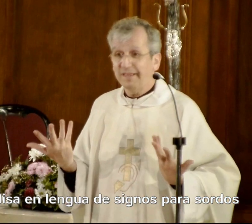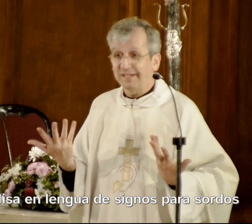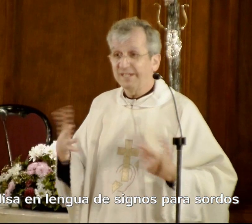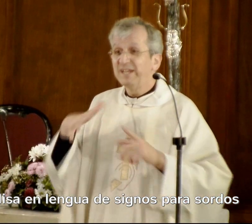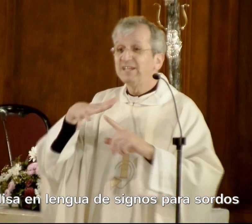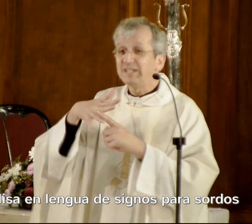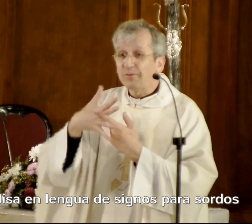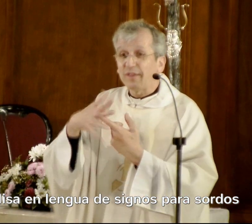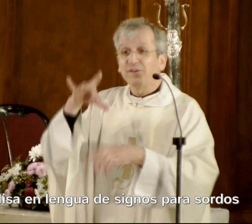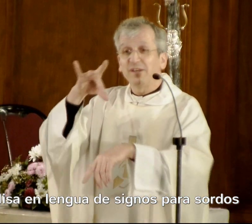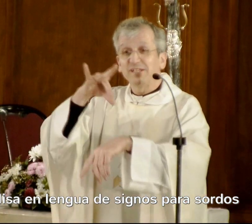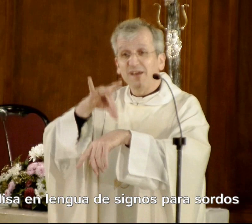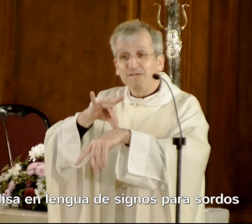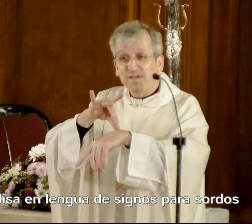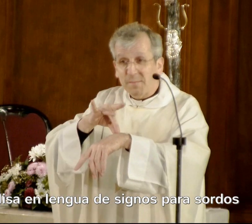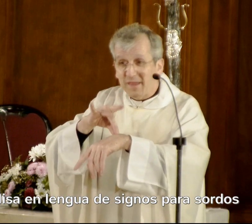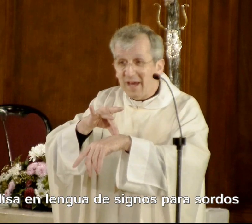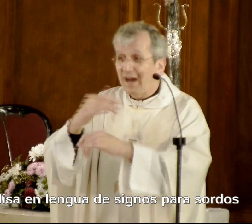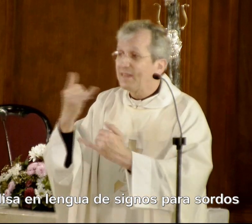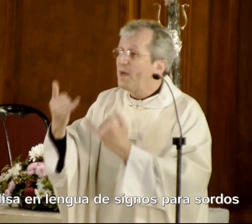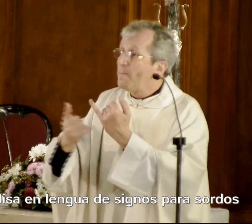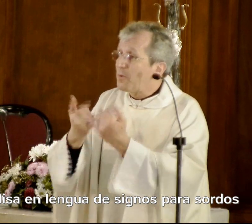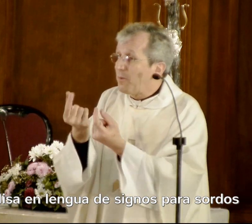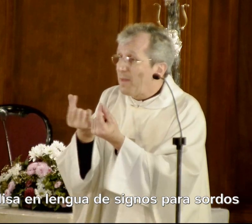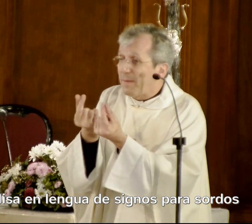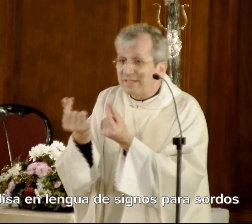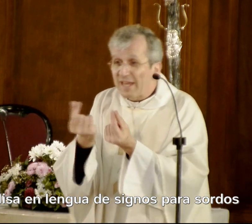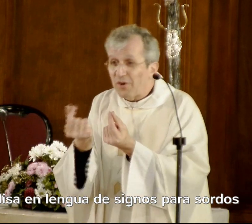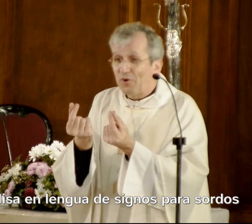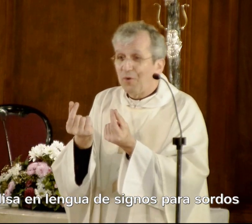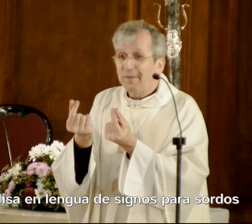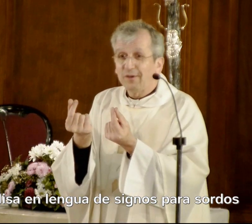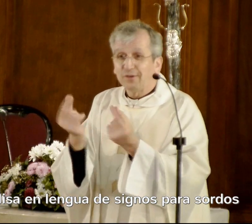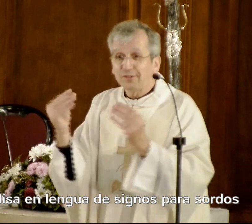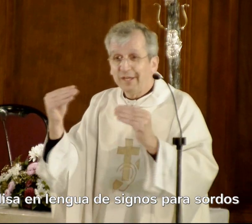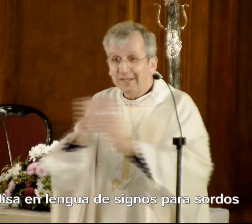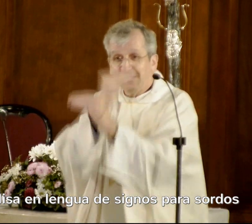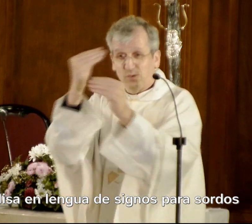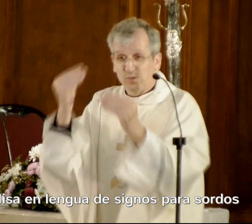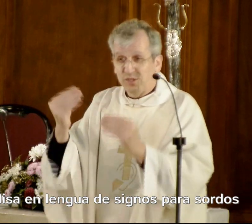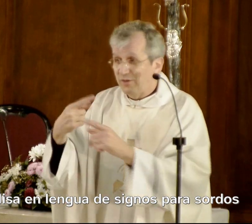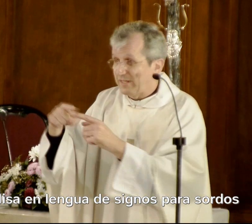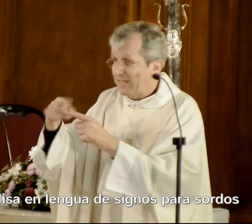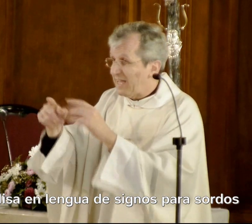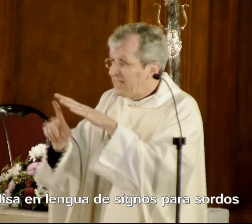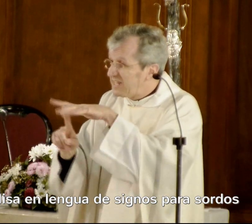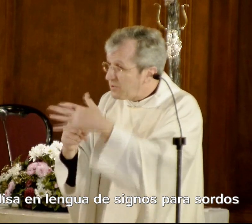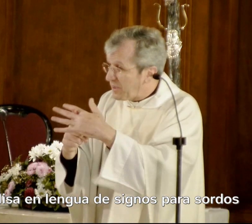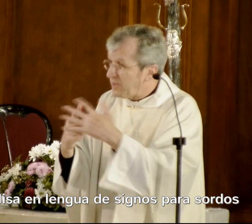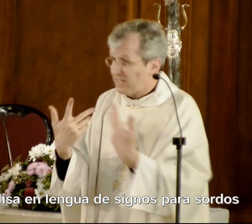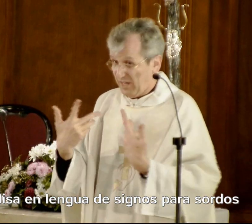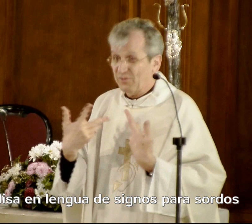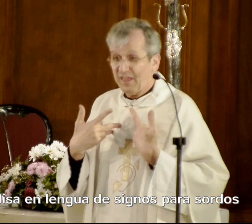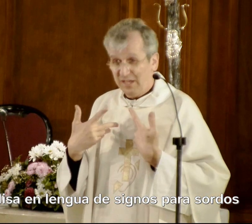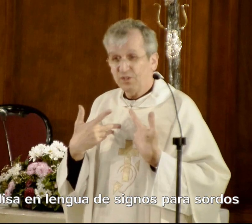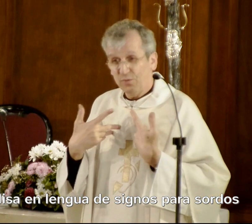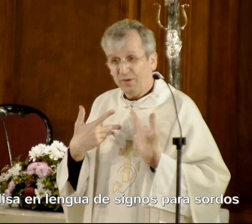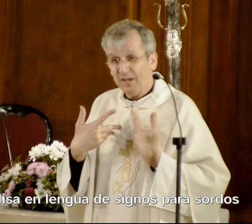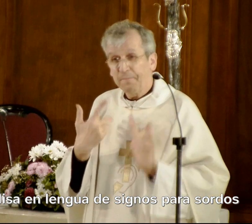vidas? Situaciones de enfermedad, problemas económicos, discusiones que hay, situaciones que nos hacen sufrir